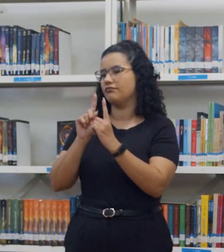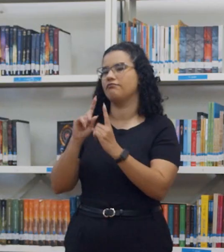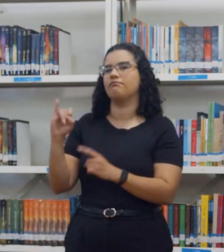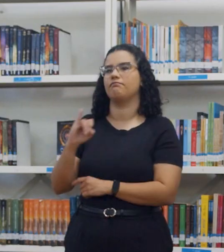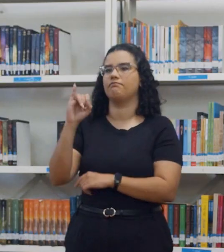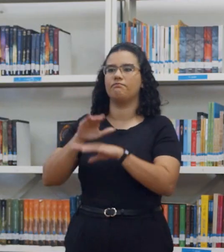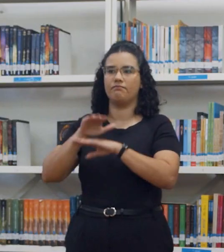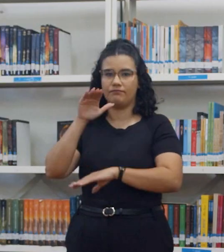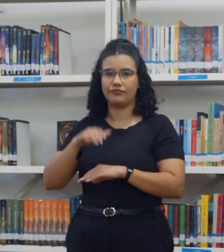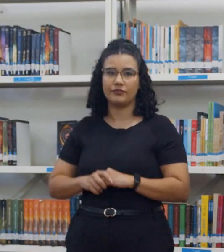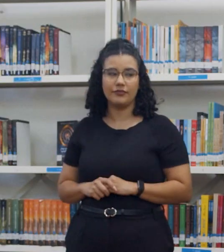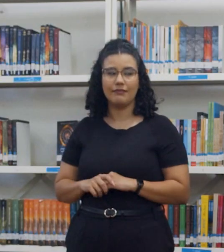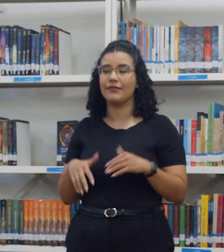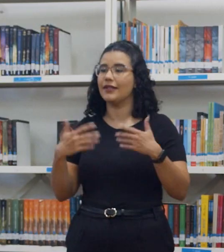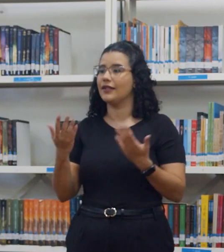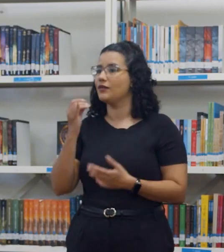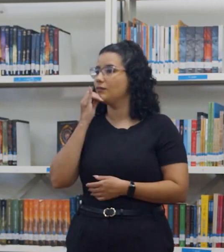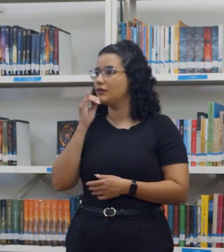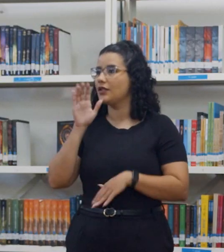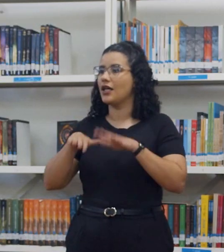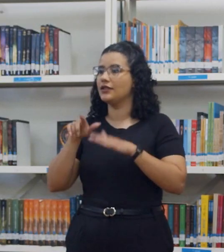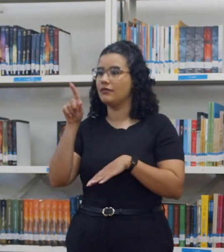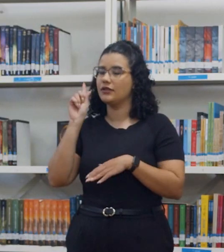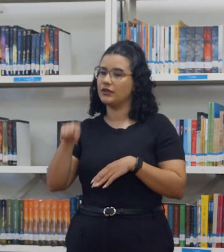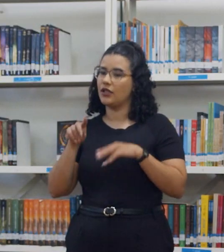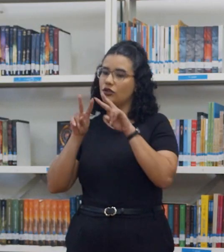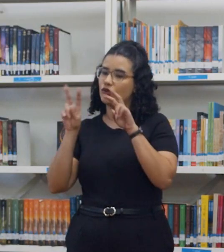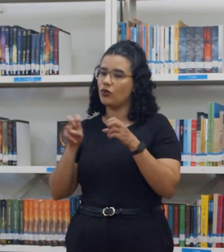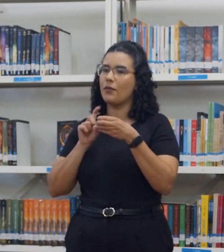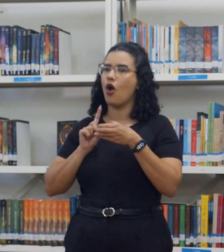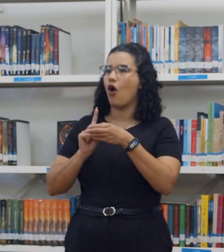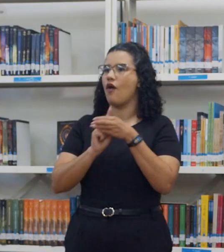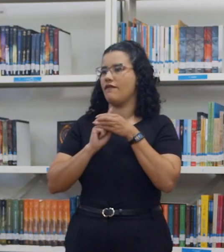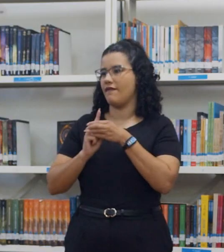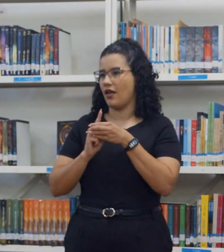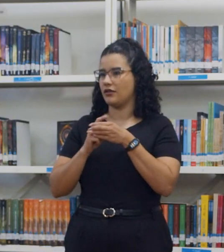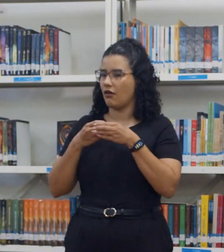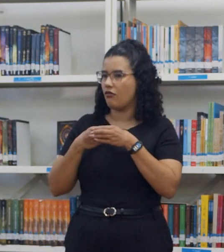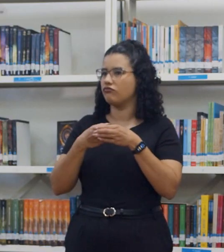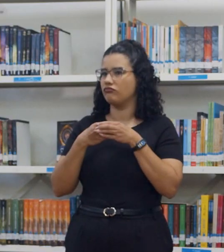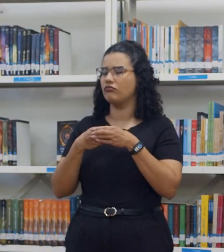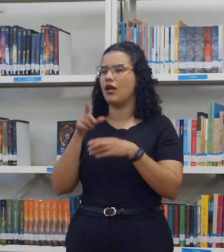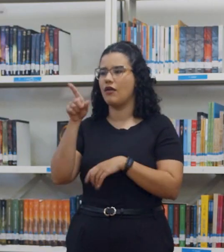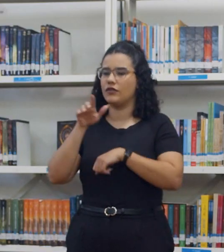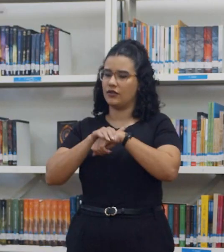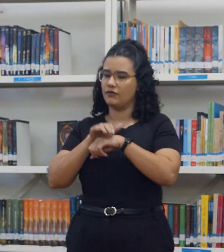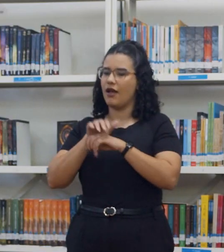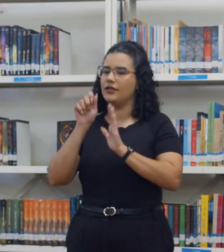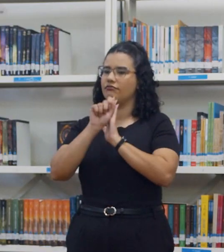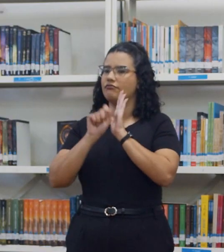Então, digamos que a abordagem é a convivência. Nesse texto que você vai escrever sobre